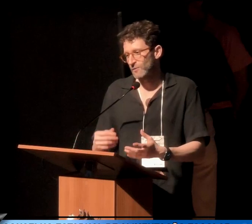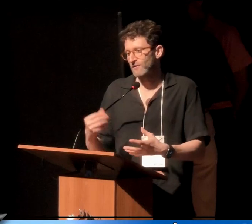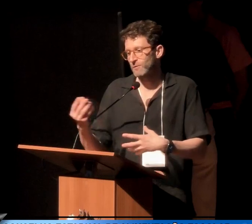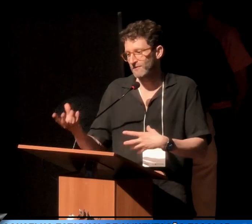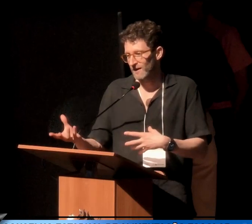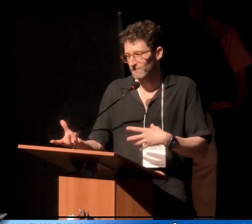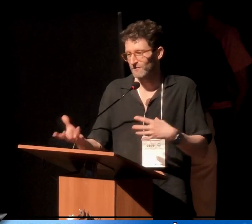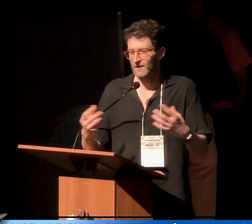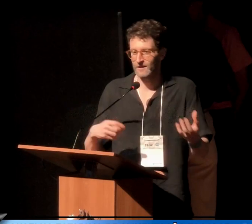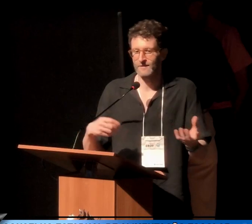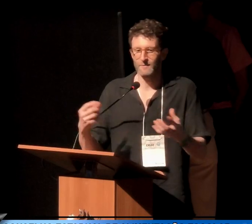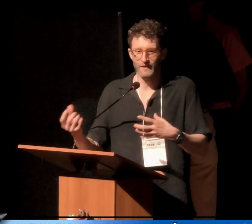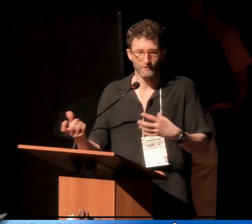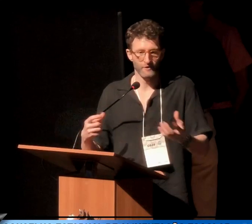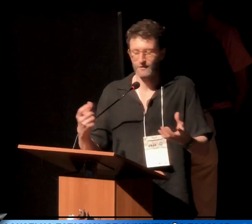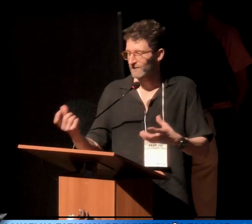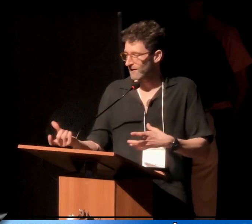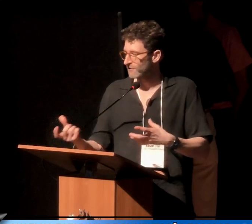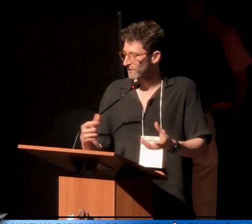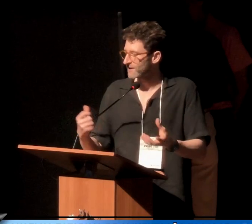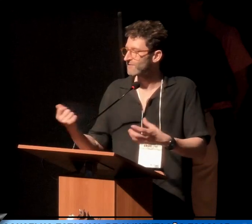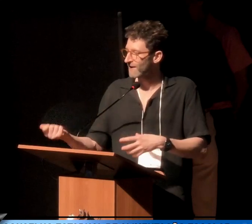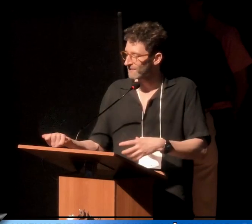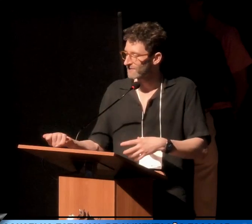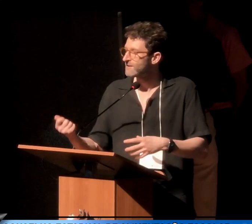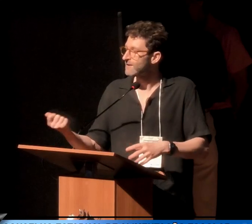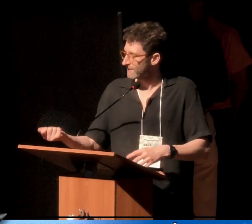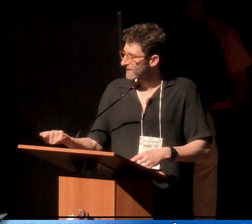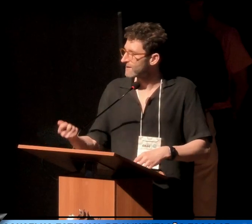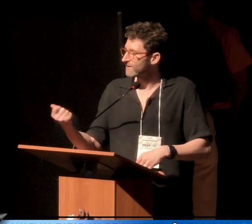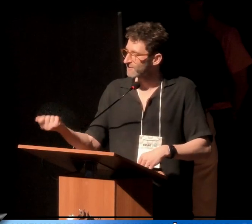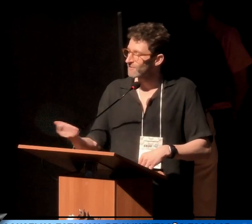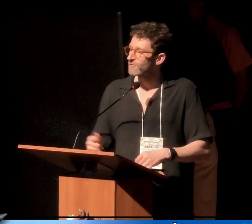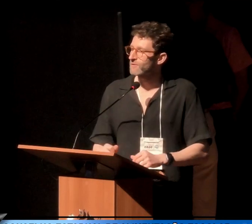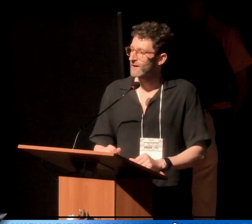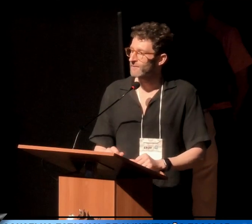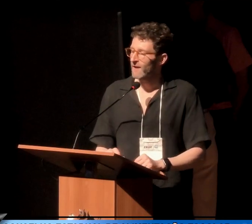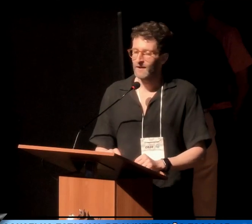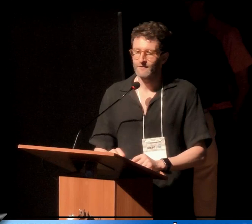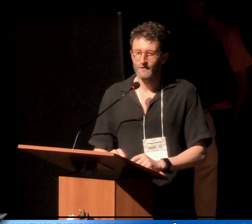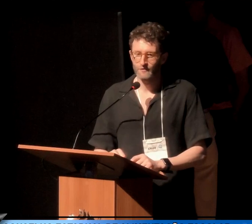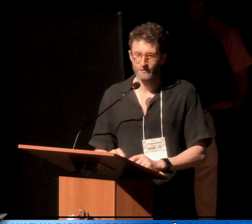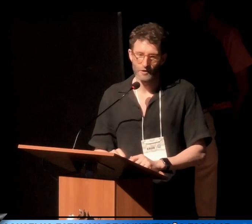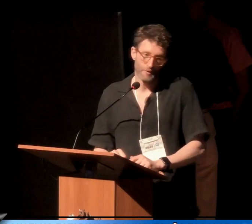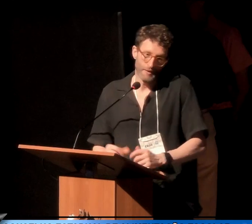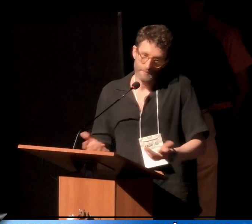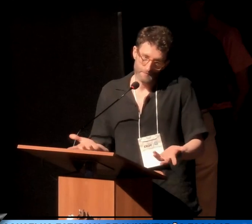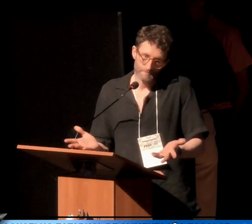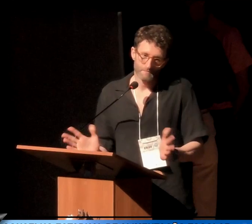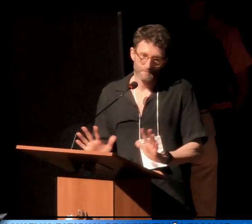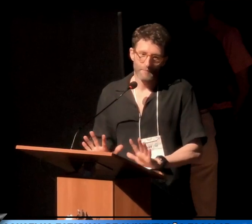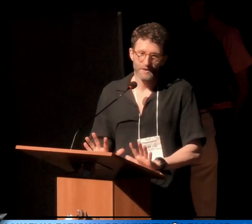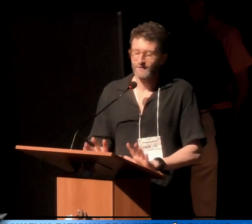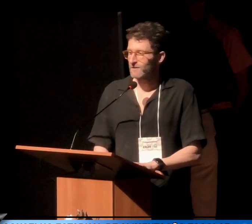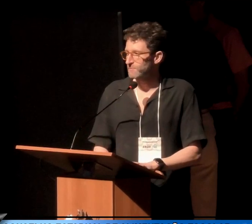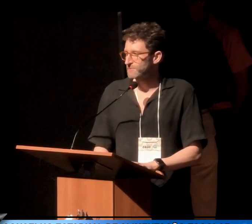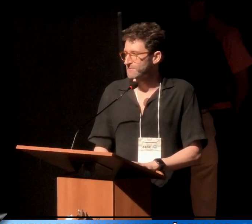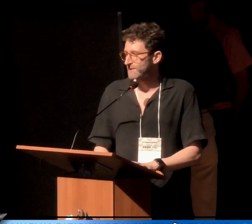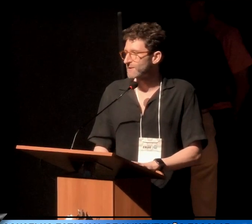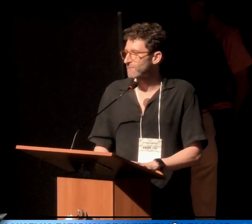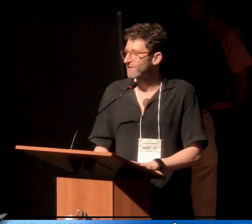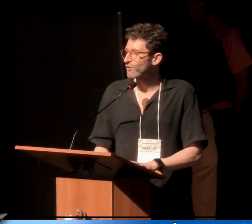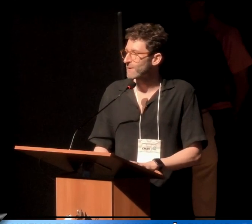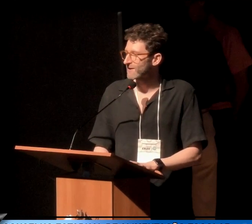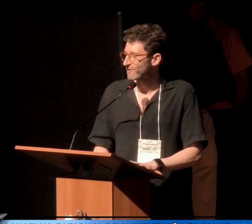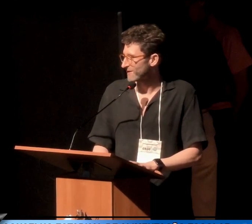vai demandar que um responsável vem determinados horários até escola para que faça na criança no escolar essa infusão a princípio